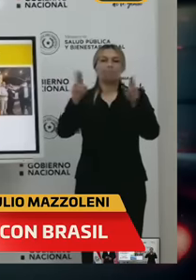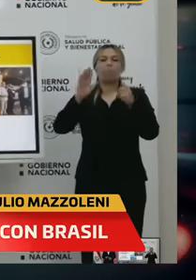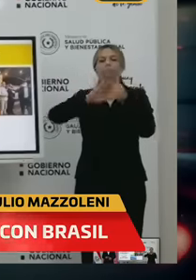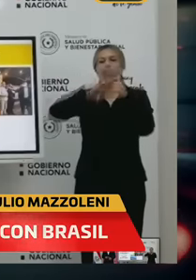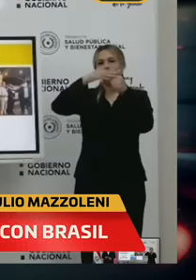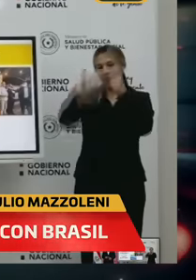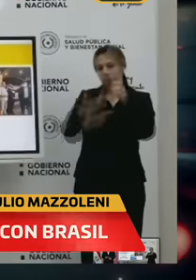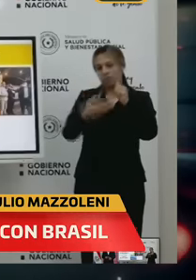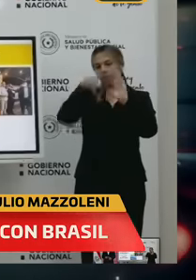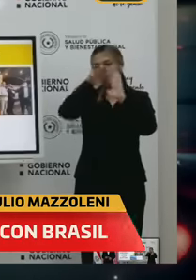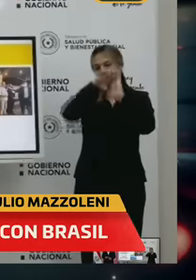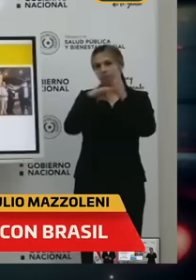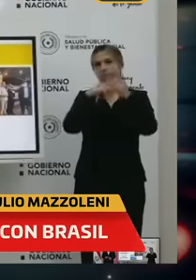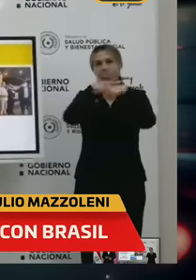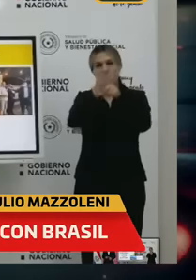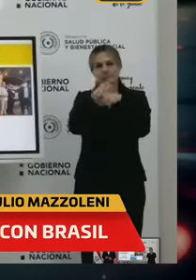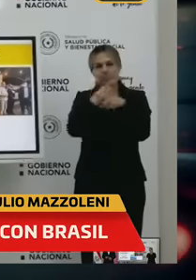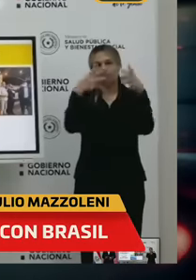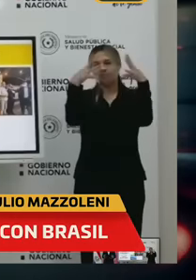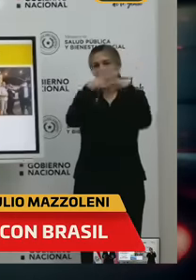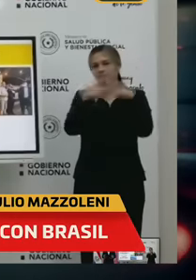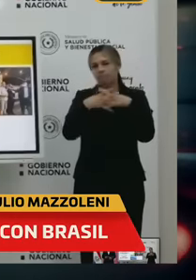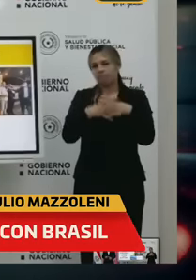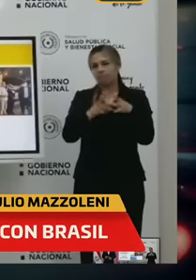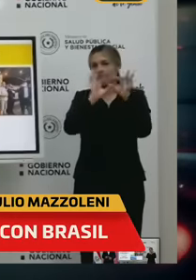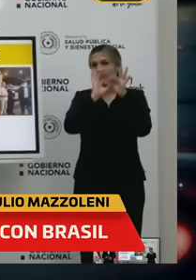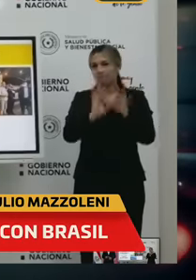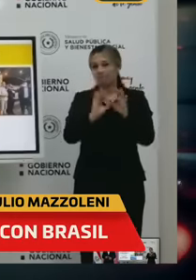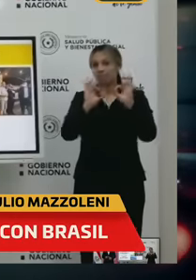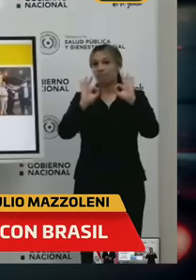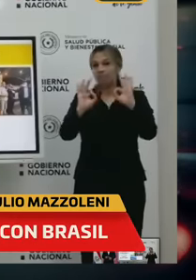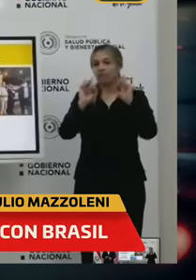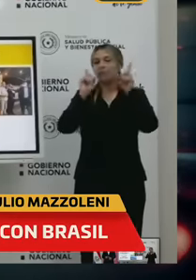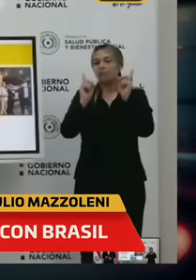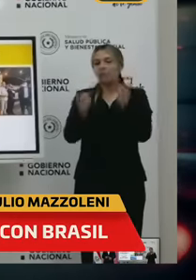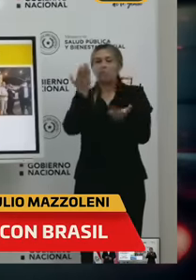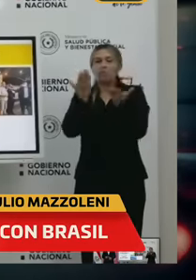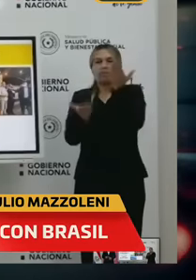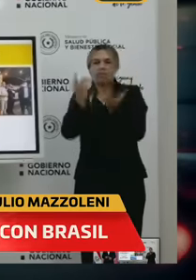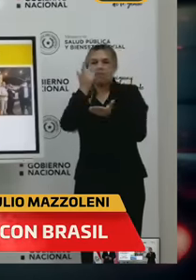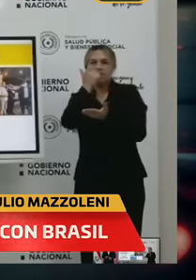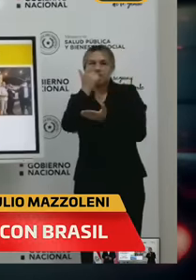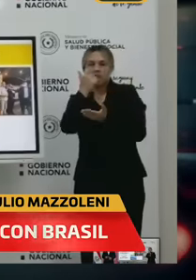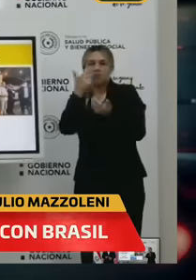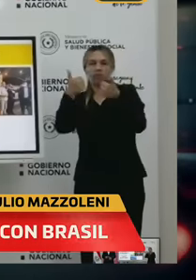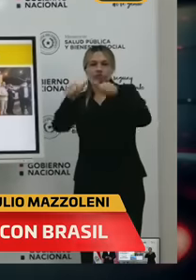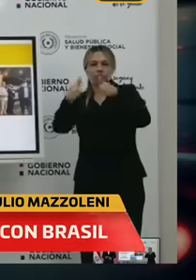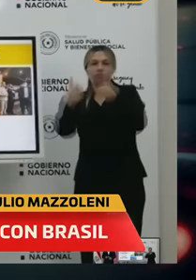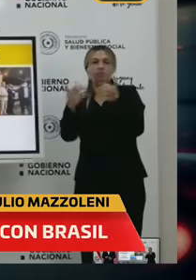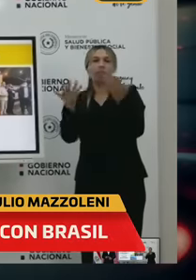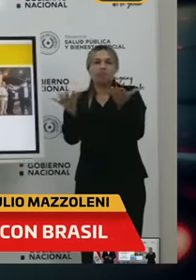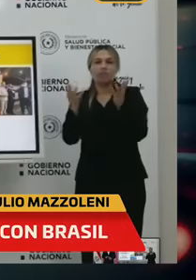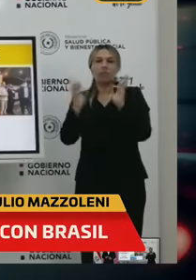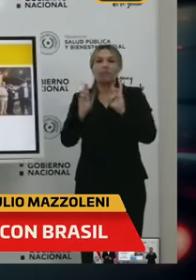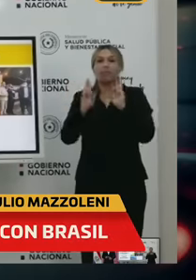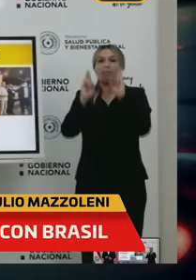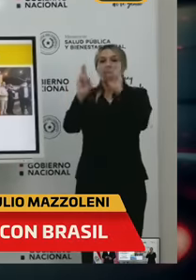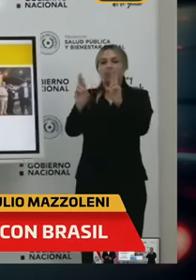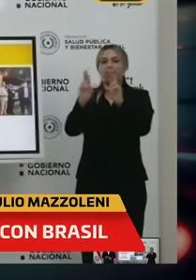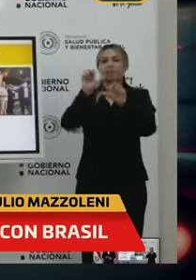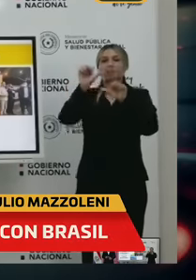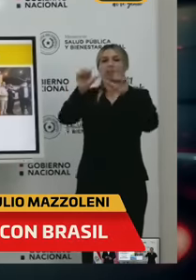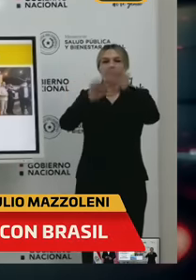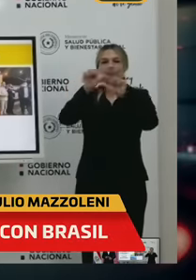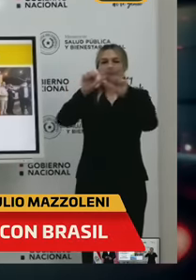protocolos actualizados y armonizados, y también estamos en evaluación justamente con el representante de la